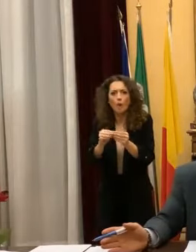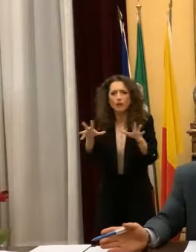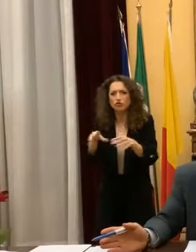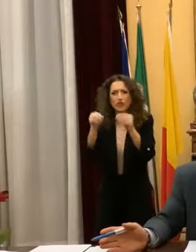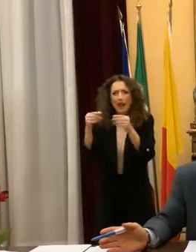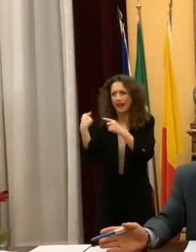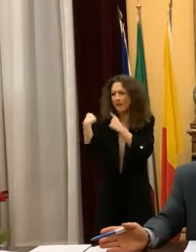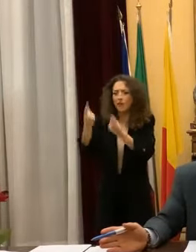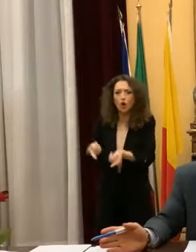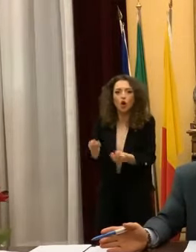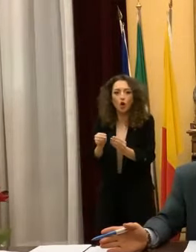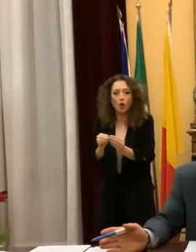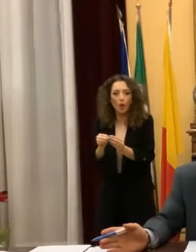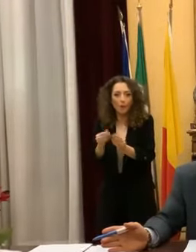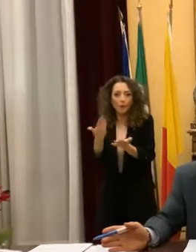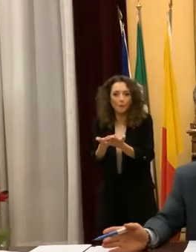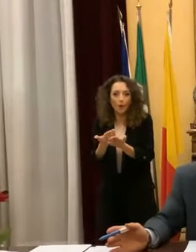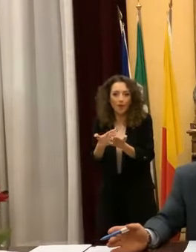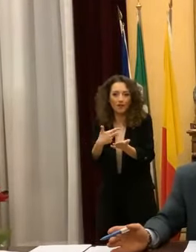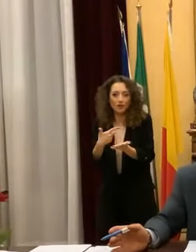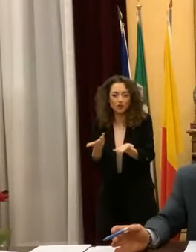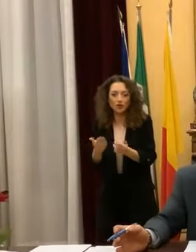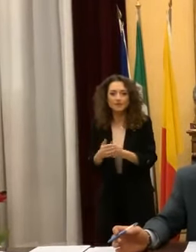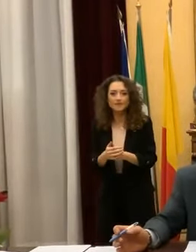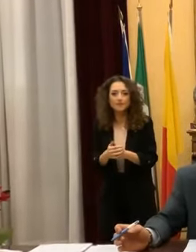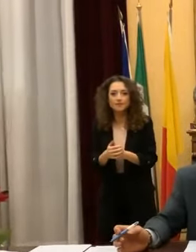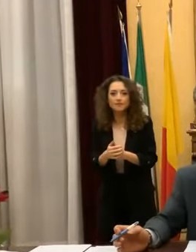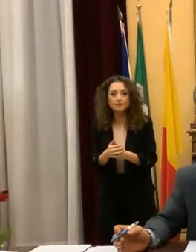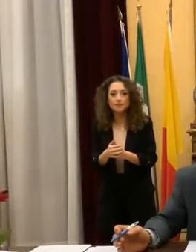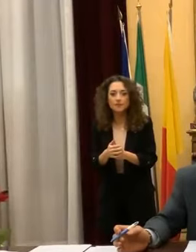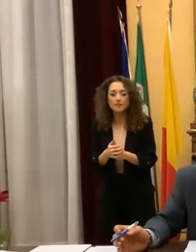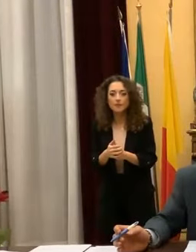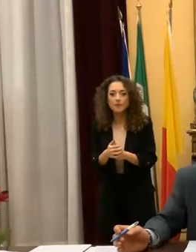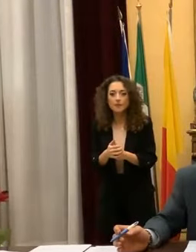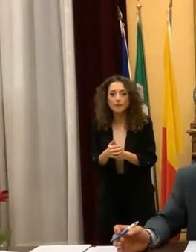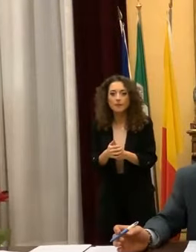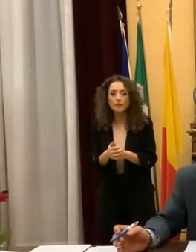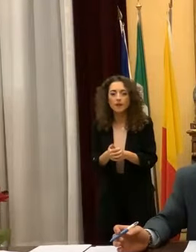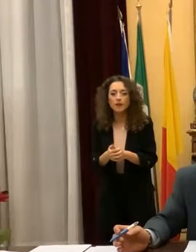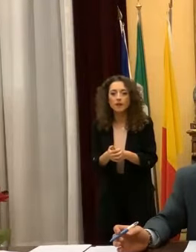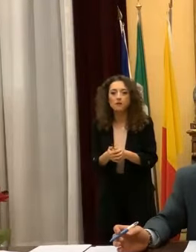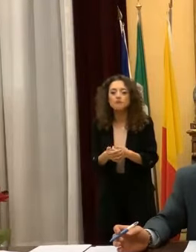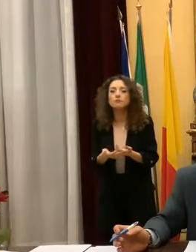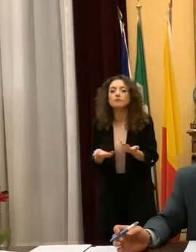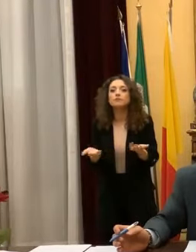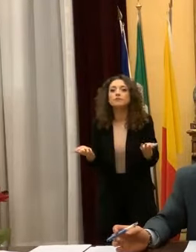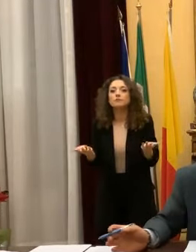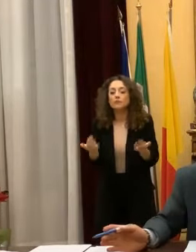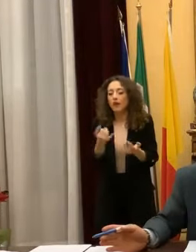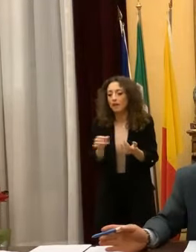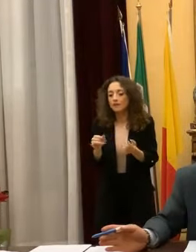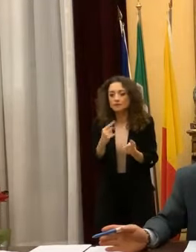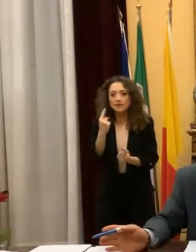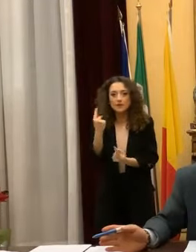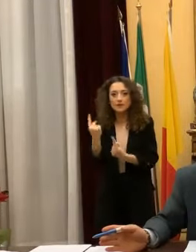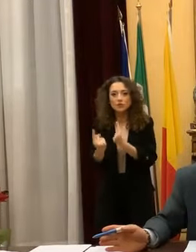ci siamo ritrovati con una vicenda per la